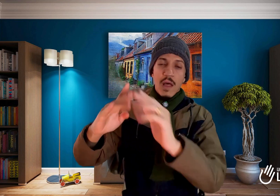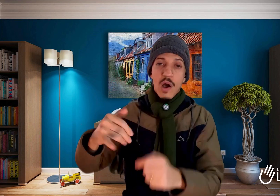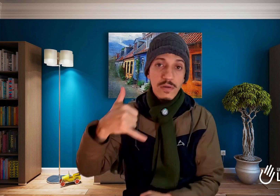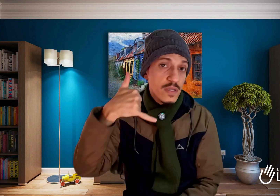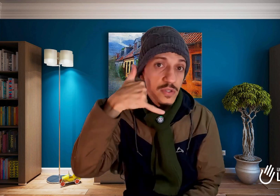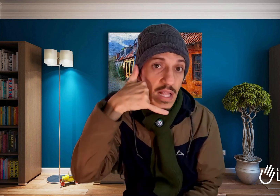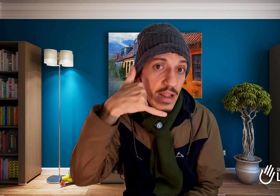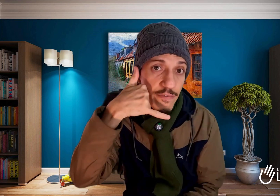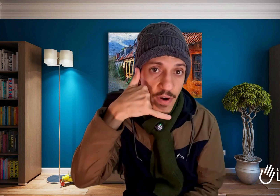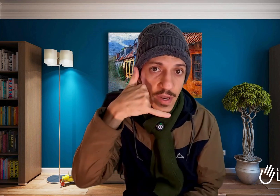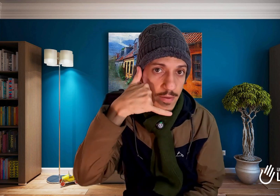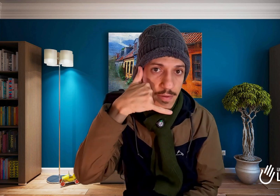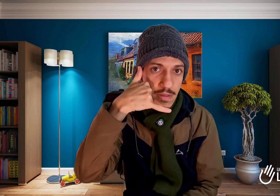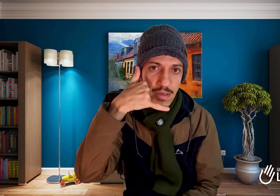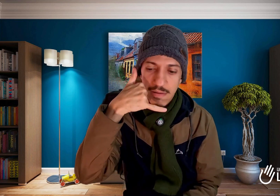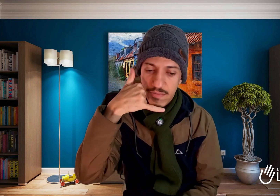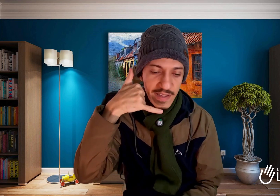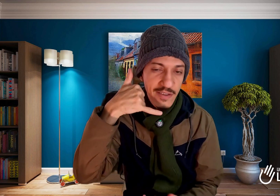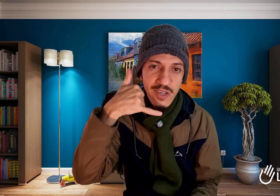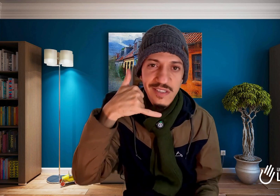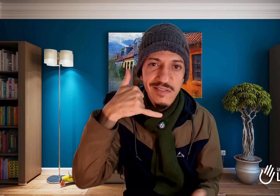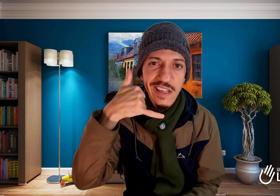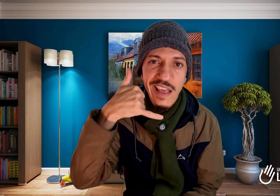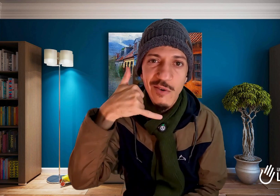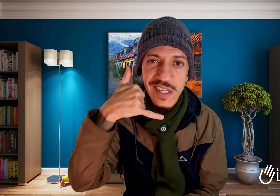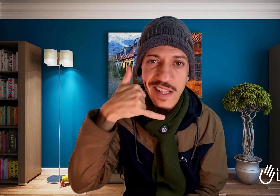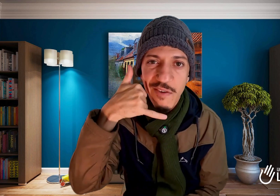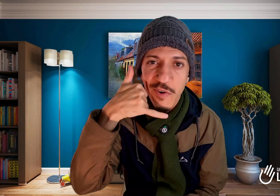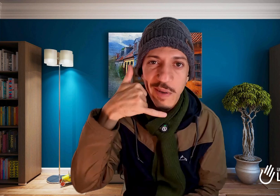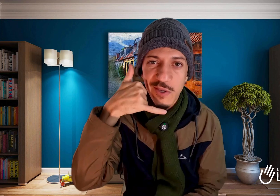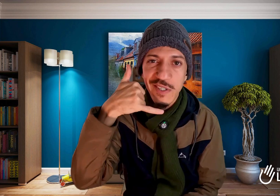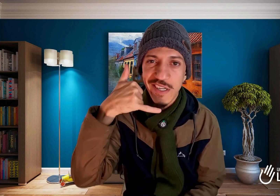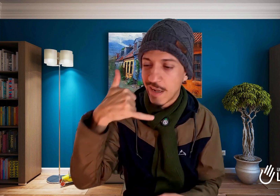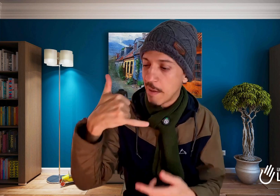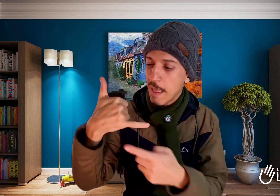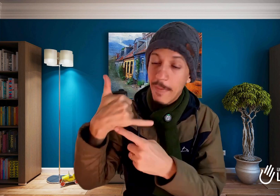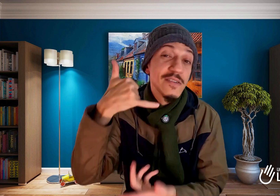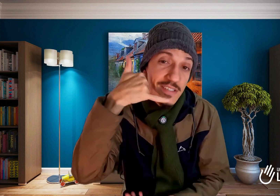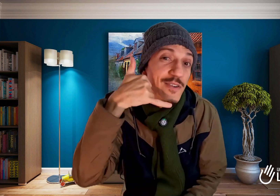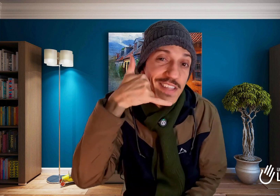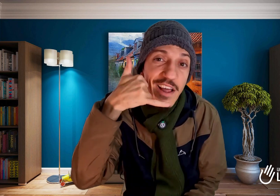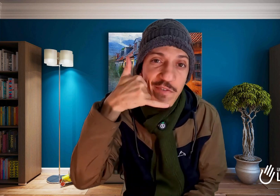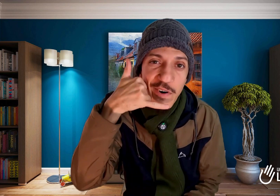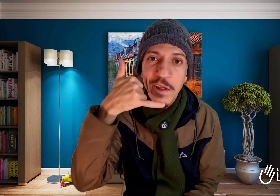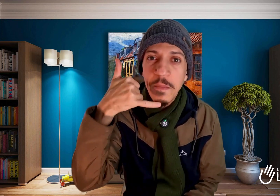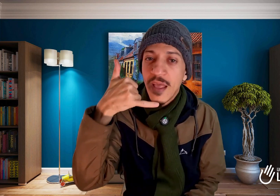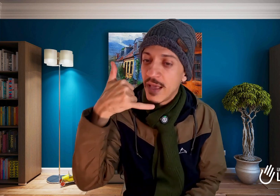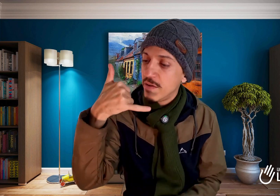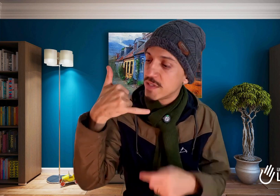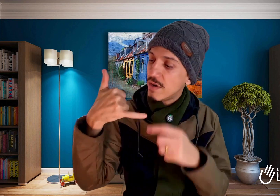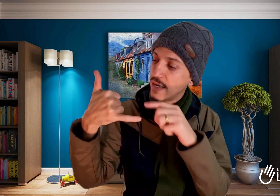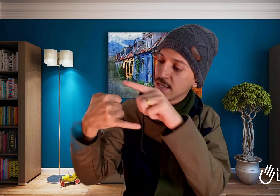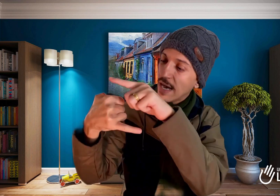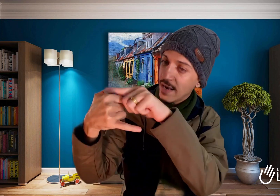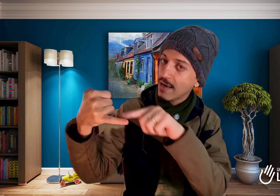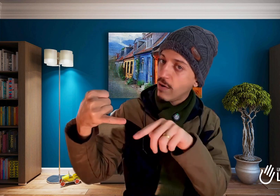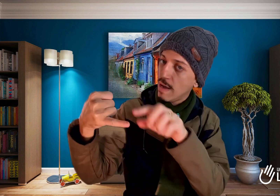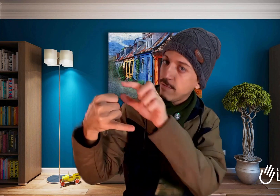o sinal de telefone, que na verdade eu acho que ninguém usa telefone mais hoje em dia, né? Mas é o sinal de telefone, em que você olha assim, caraca, é um